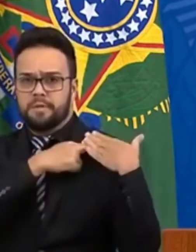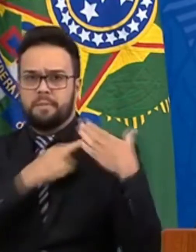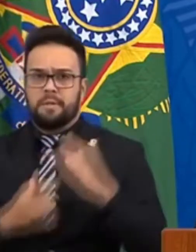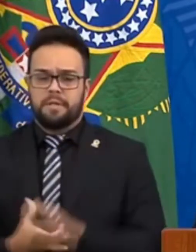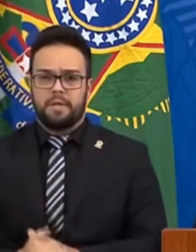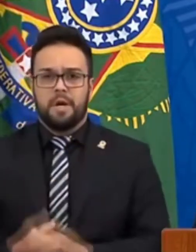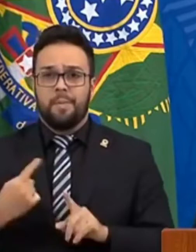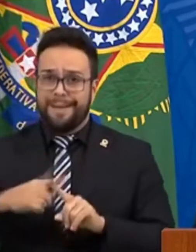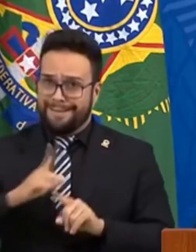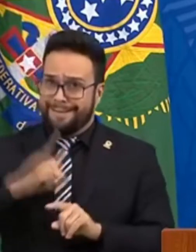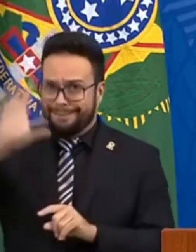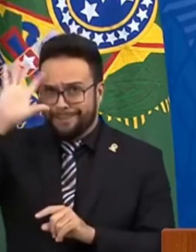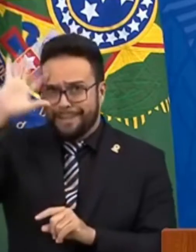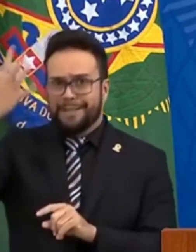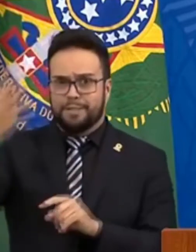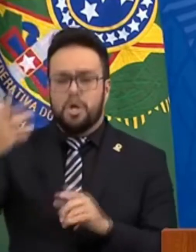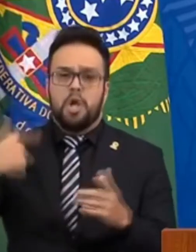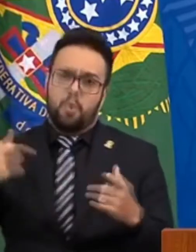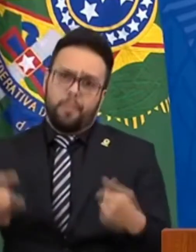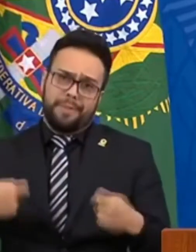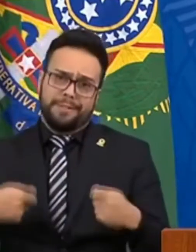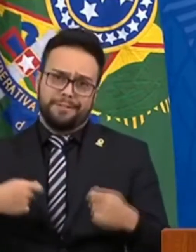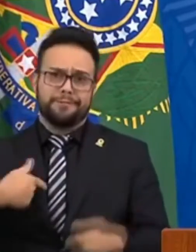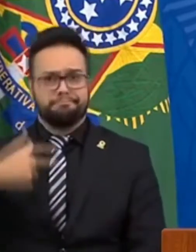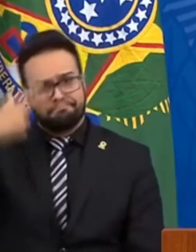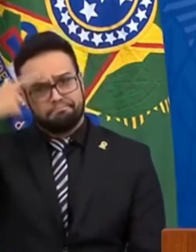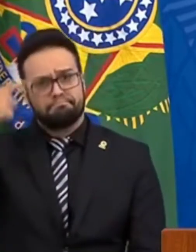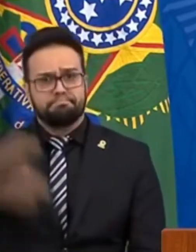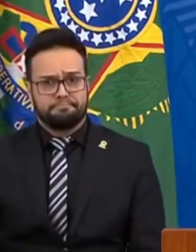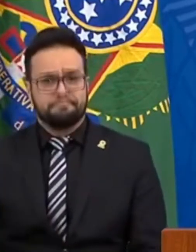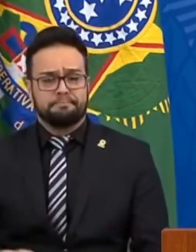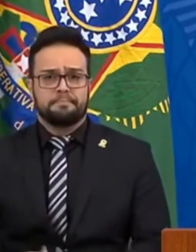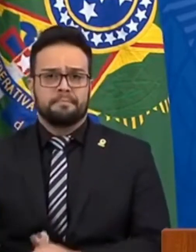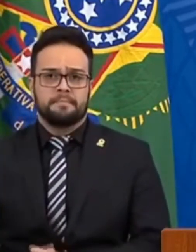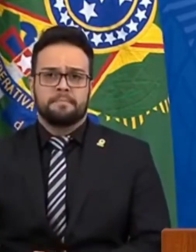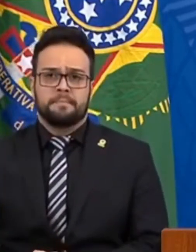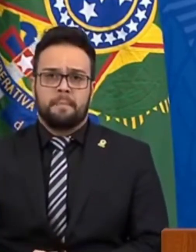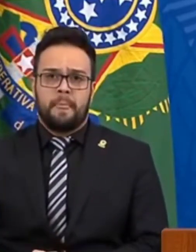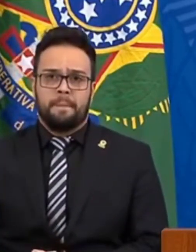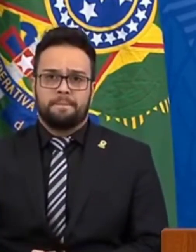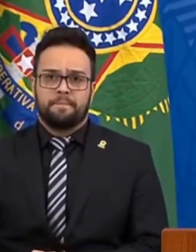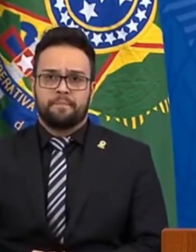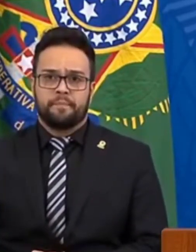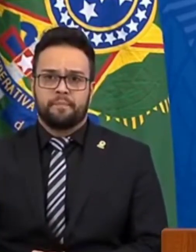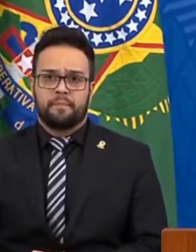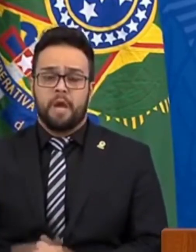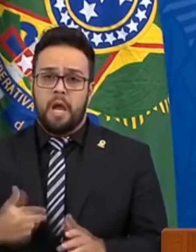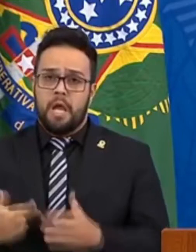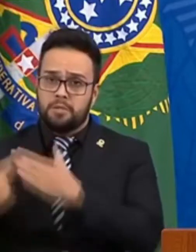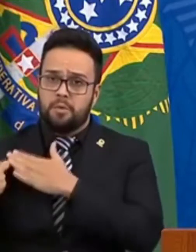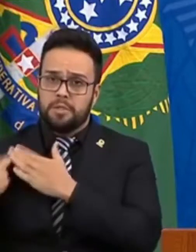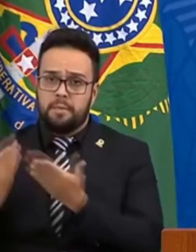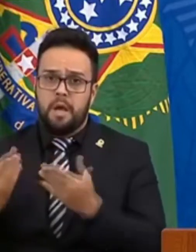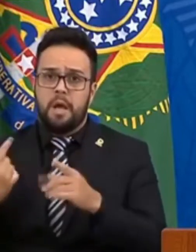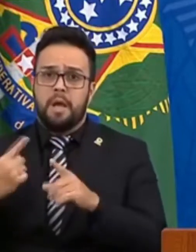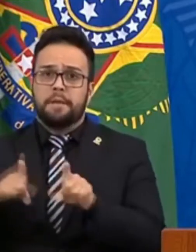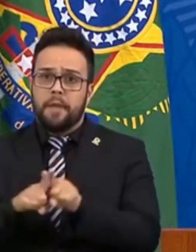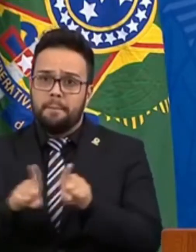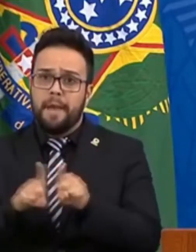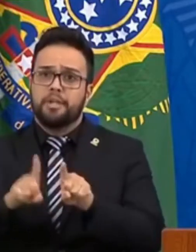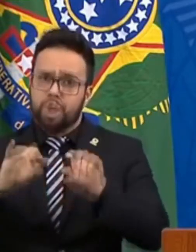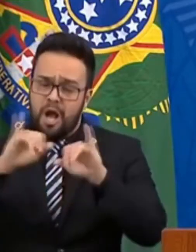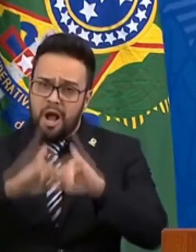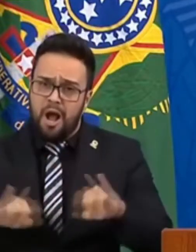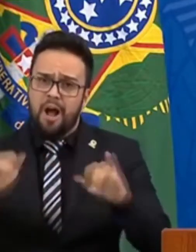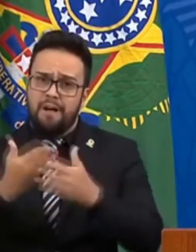as decisões sou obrigado a tomar é porque sempre tem o dito lá da minha formação nele